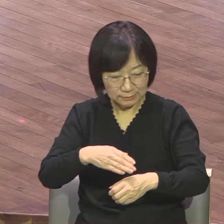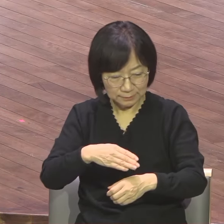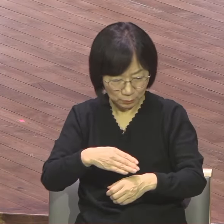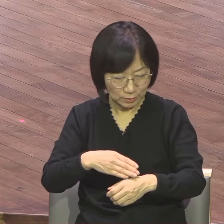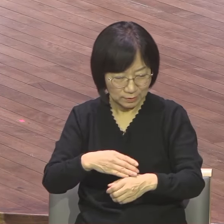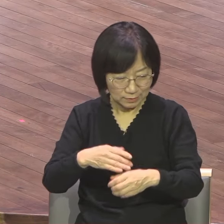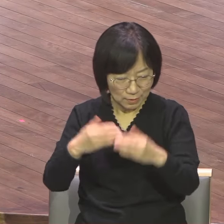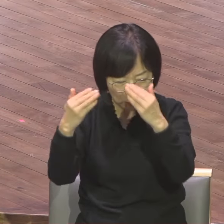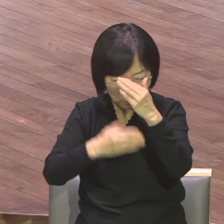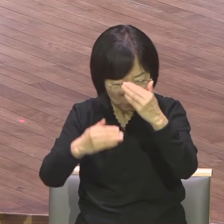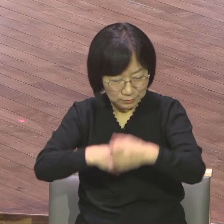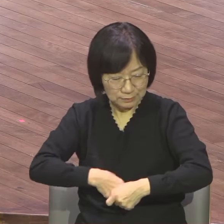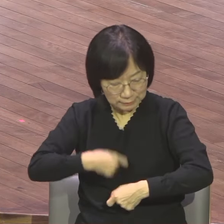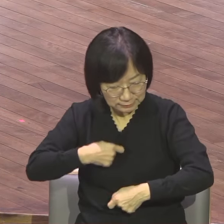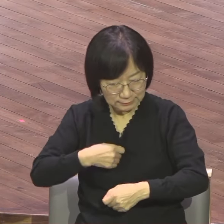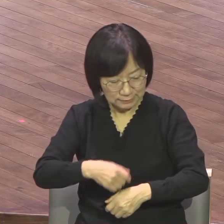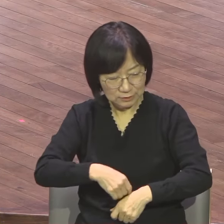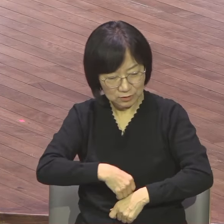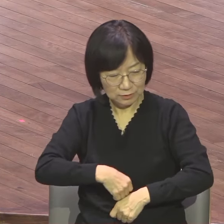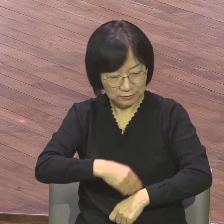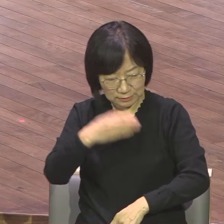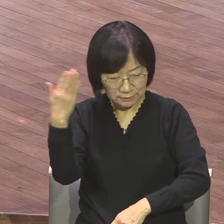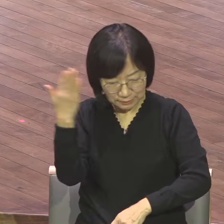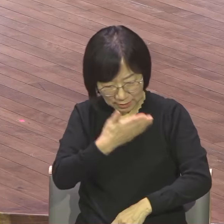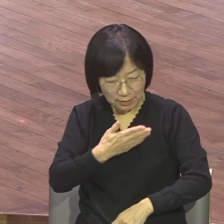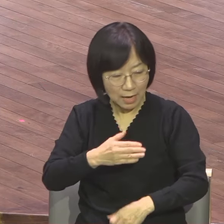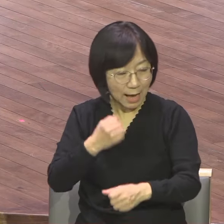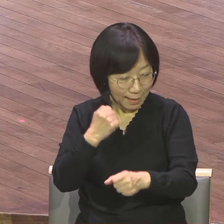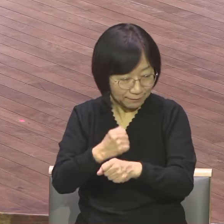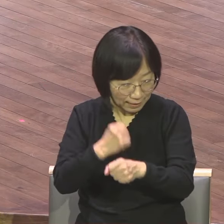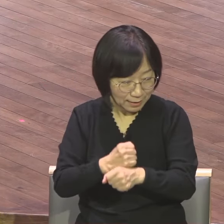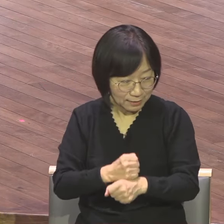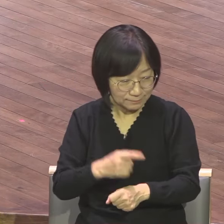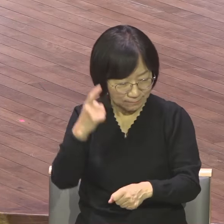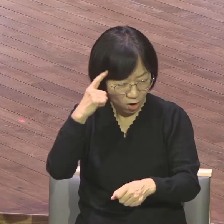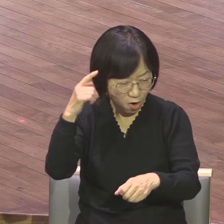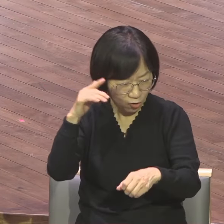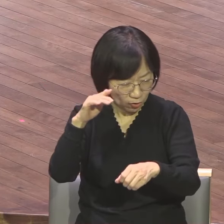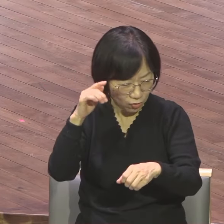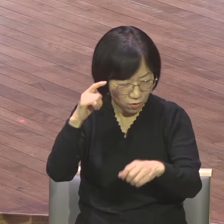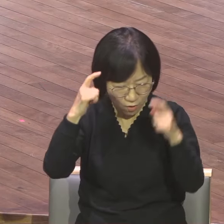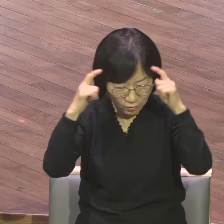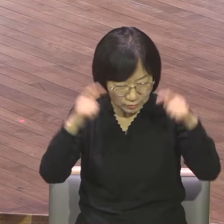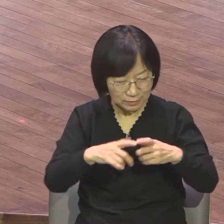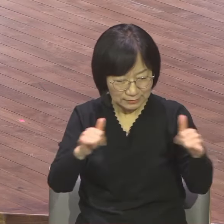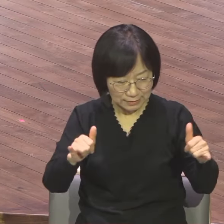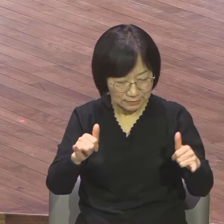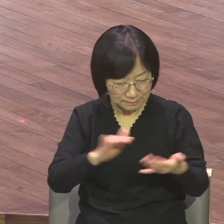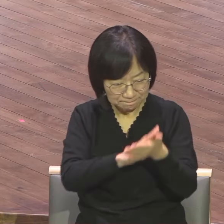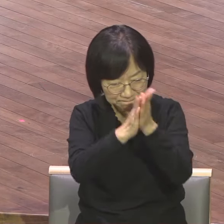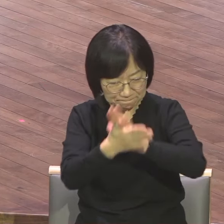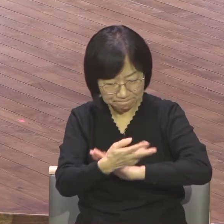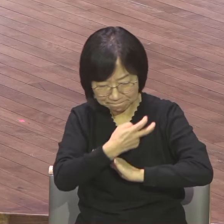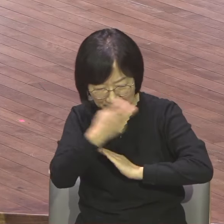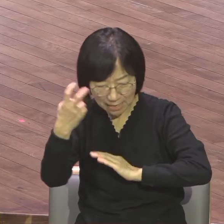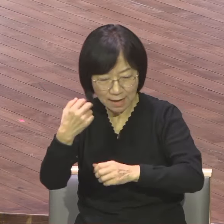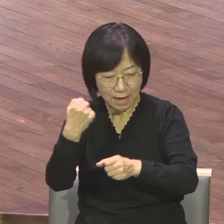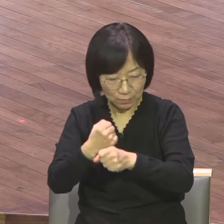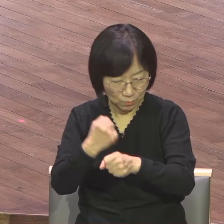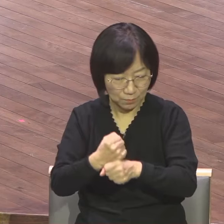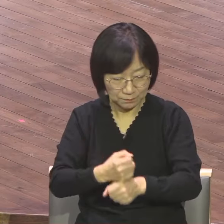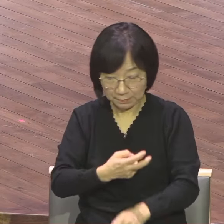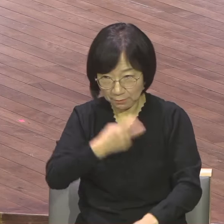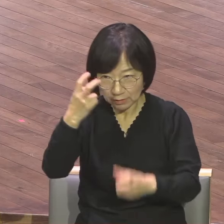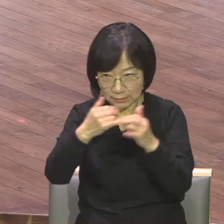대하여 훈계를 받게 하며 어리석은 자를 슬기롭게 하며 젊은 자에게 지식과 근신함을 주기 위한